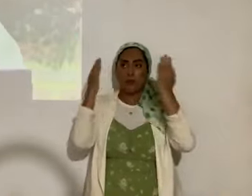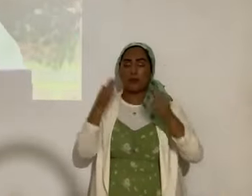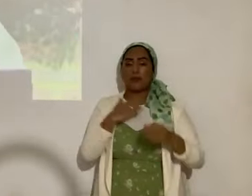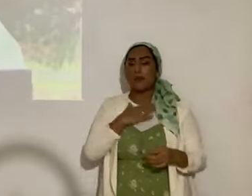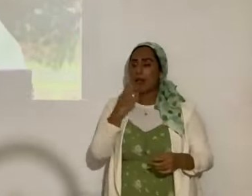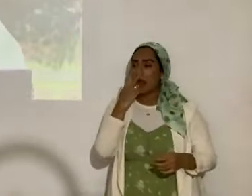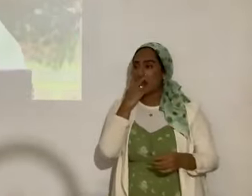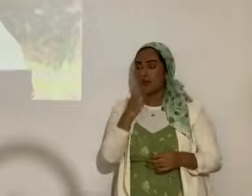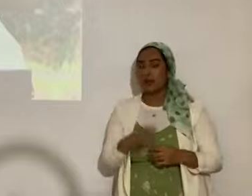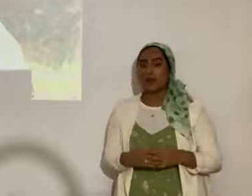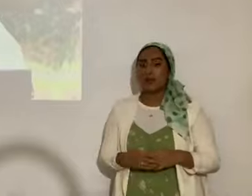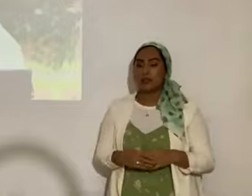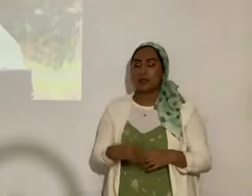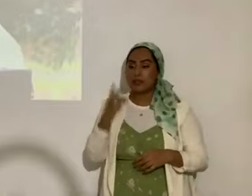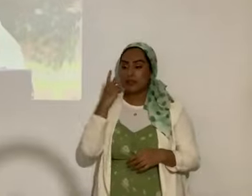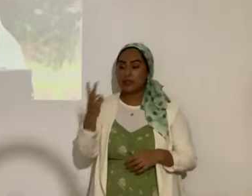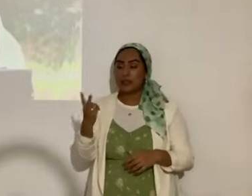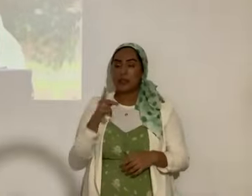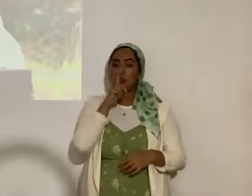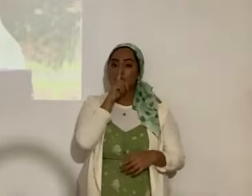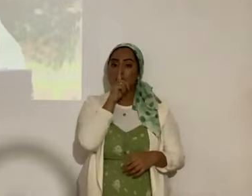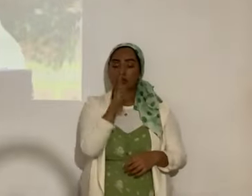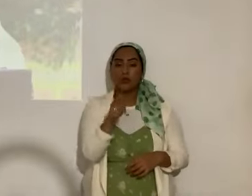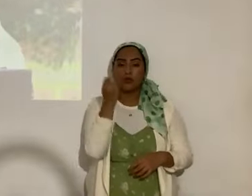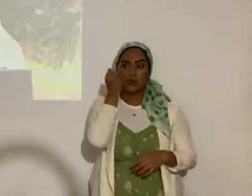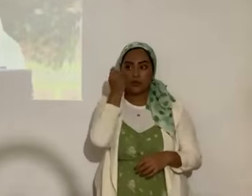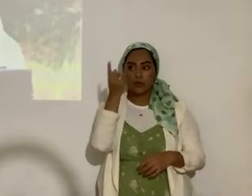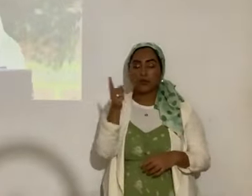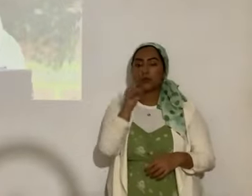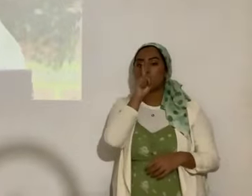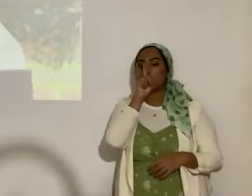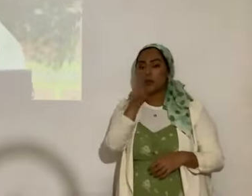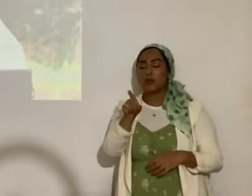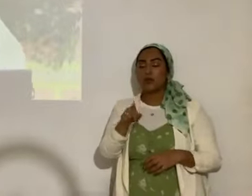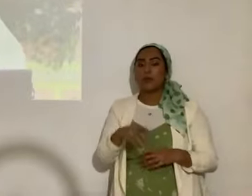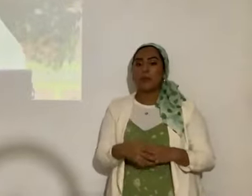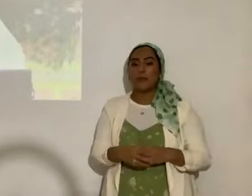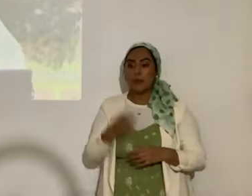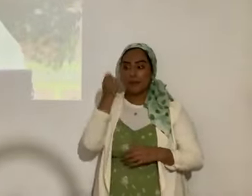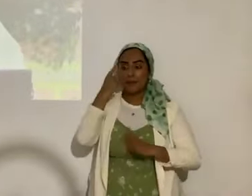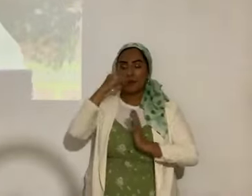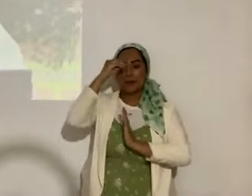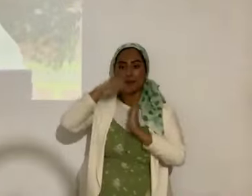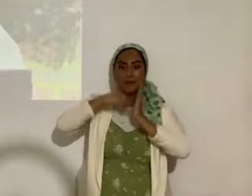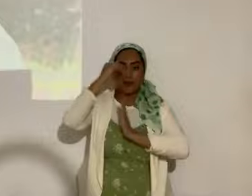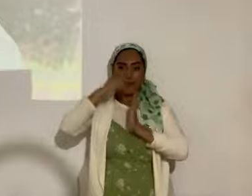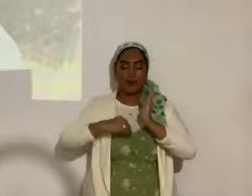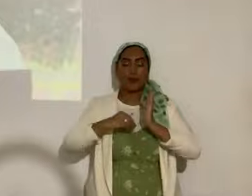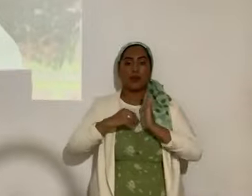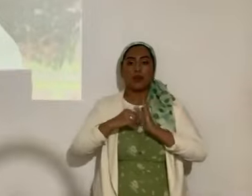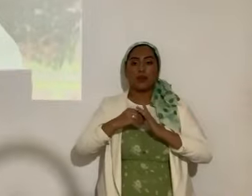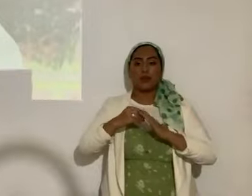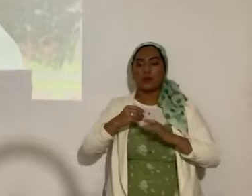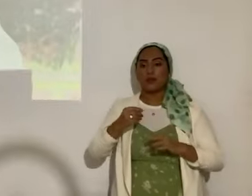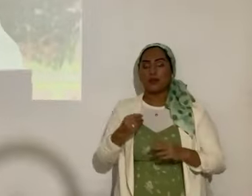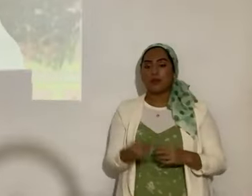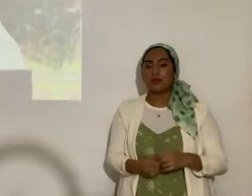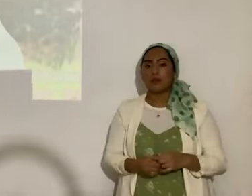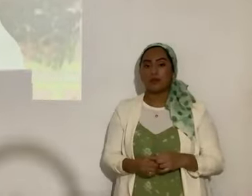ojos es ver la verdad es entender la verdad es comprender la escritura y ser conscientes